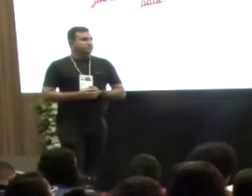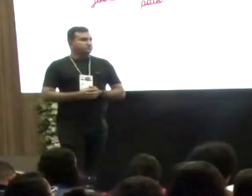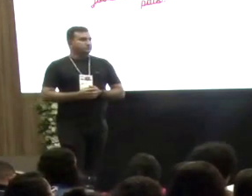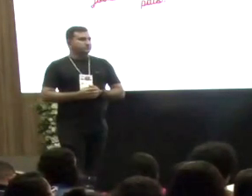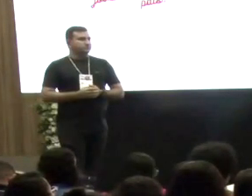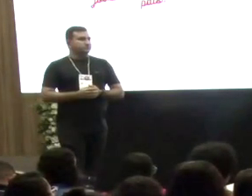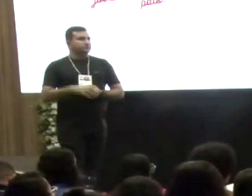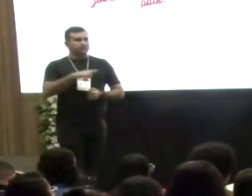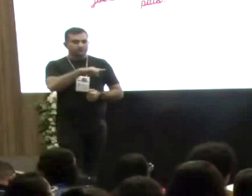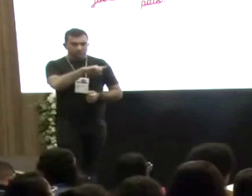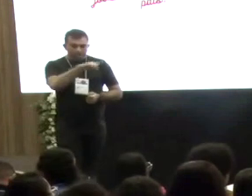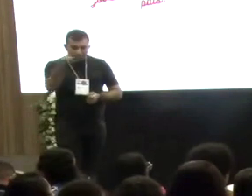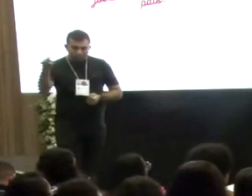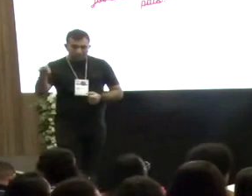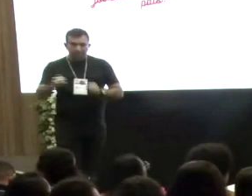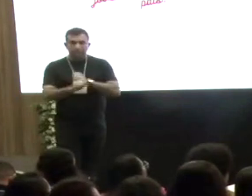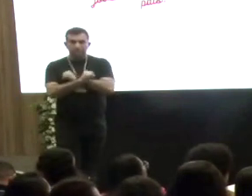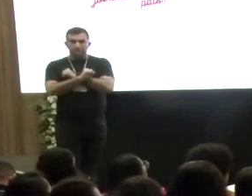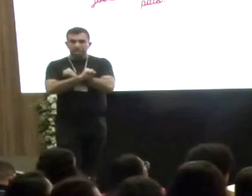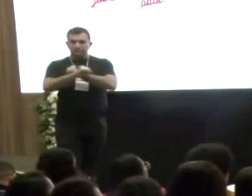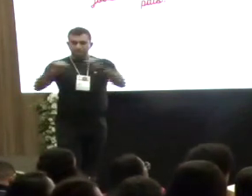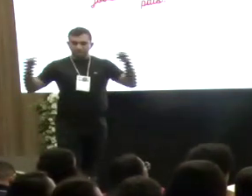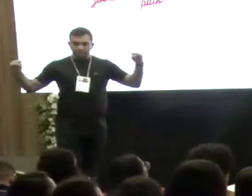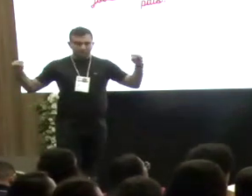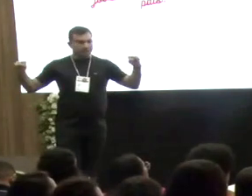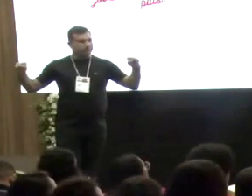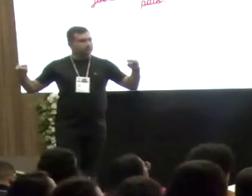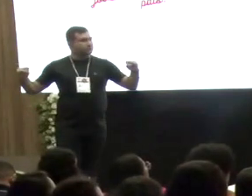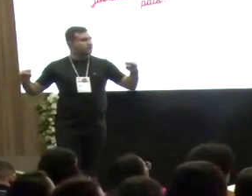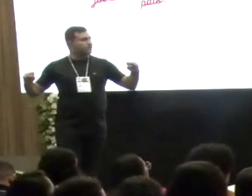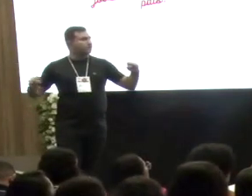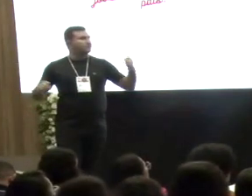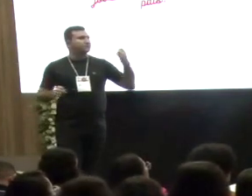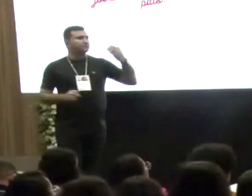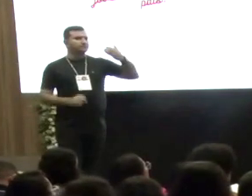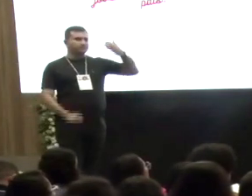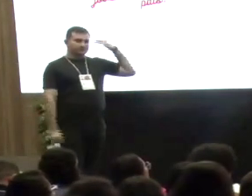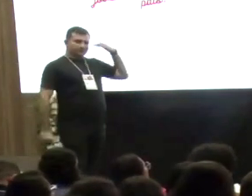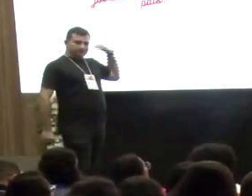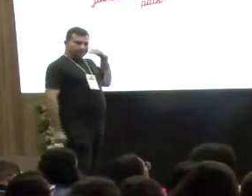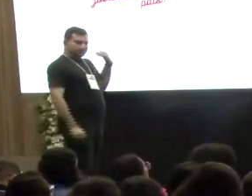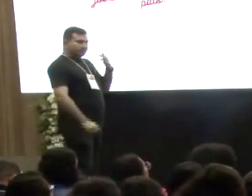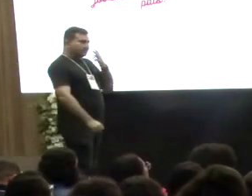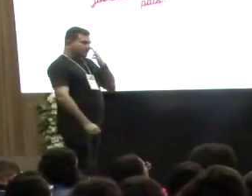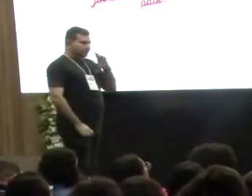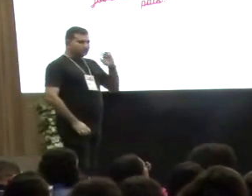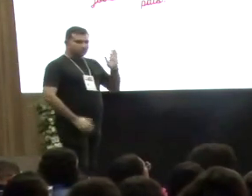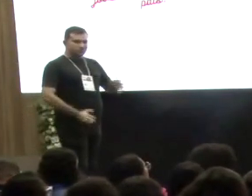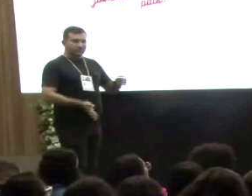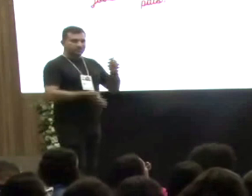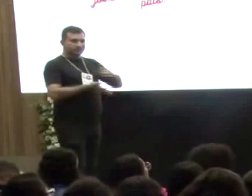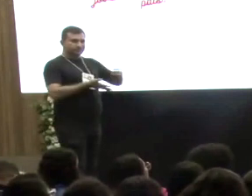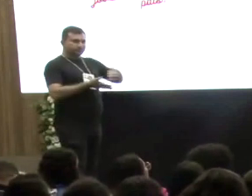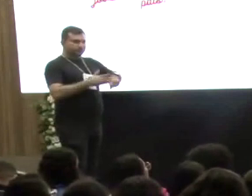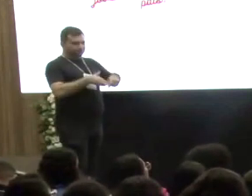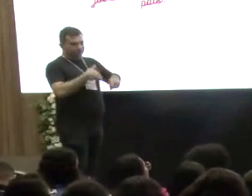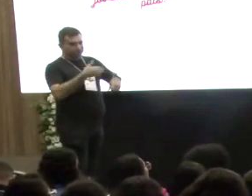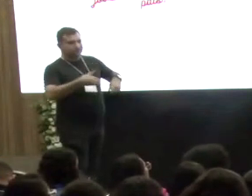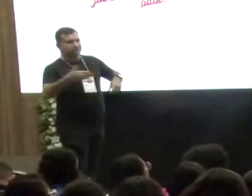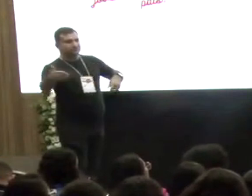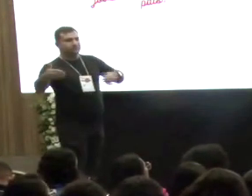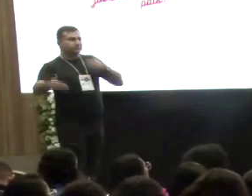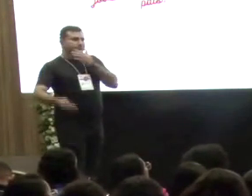Vocês romperam o que estava predestinado para gerações dos